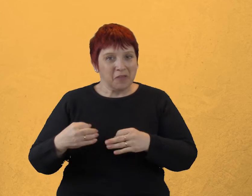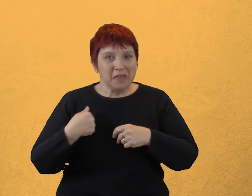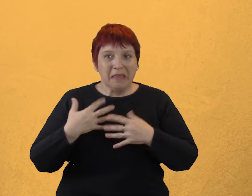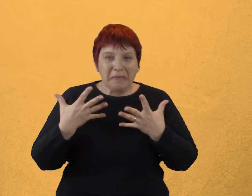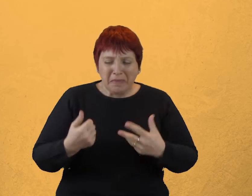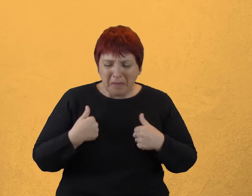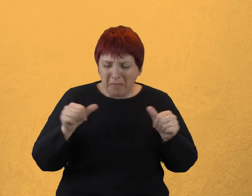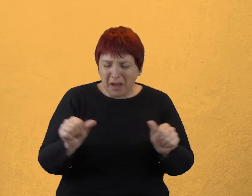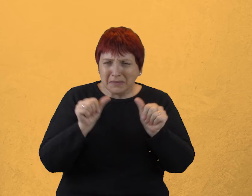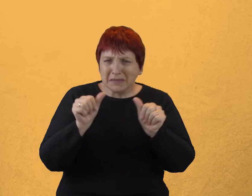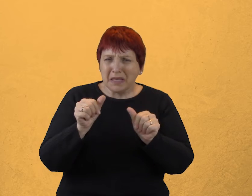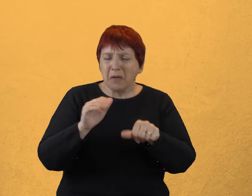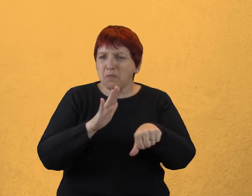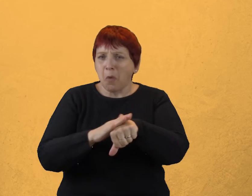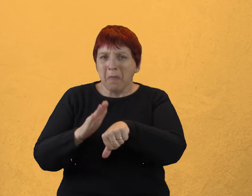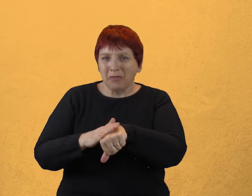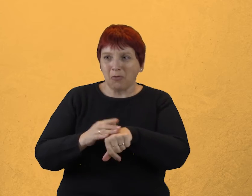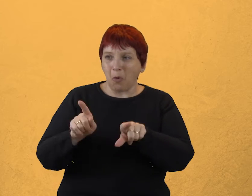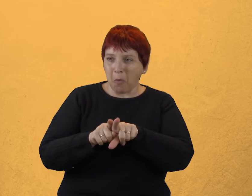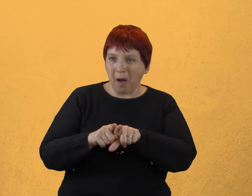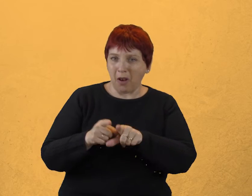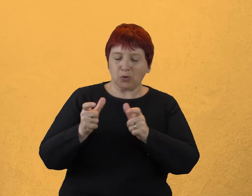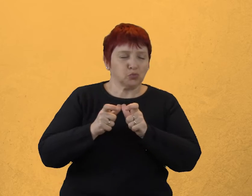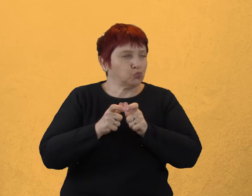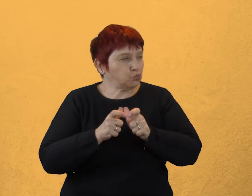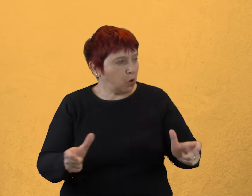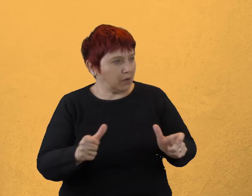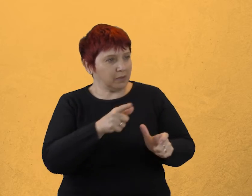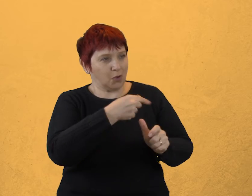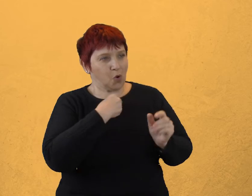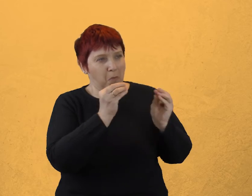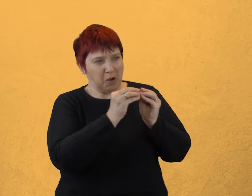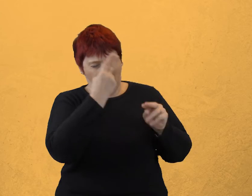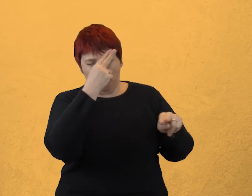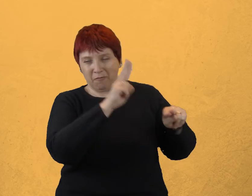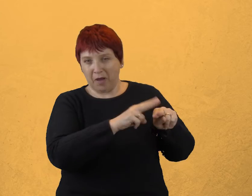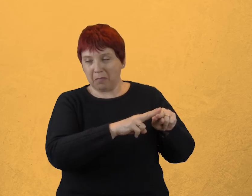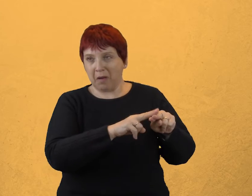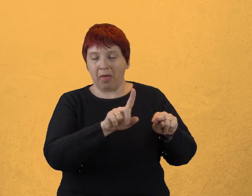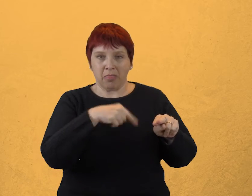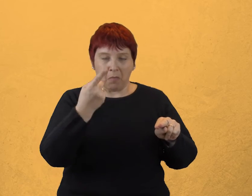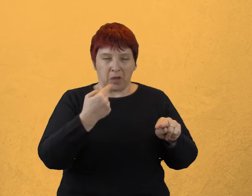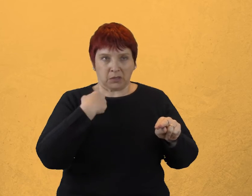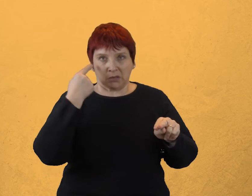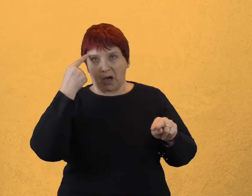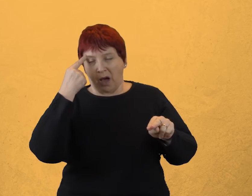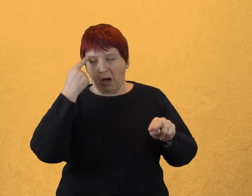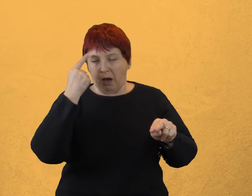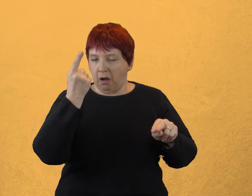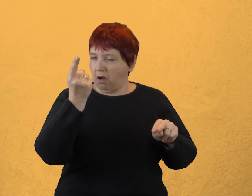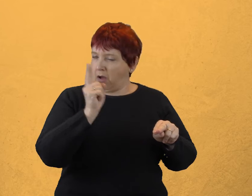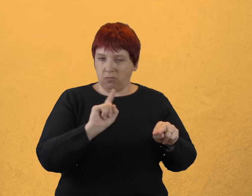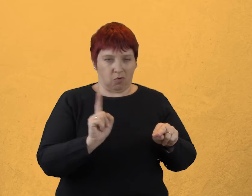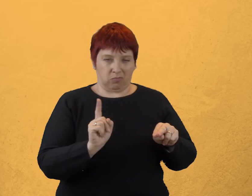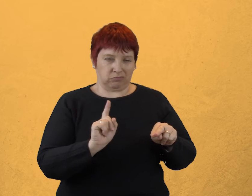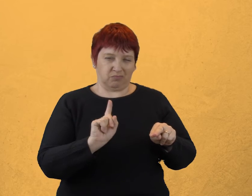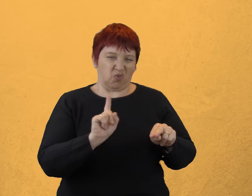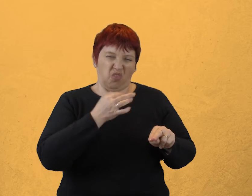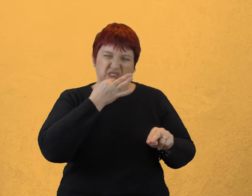un monumento inmenso a la gripe y a la fiebre. Pero enseguida me olvidé de eso cuando vi que Paola se acercaba hacia mí y